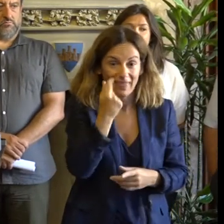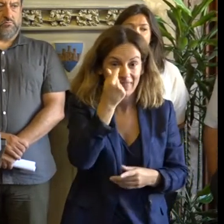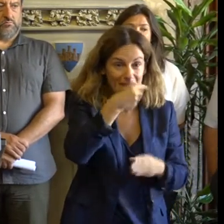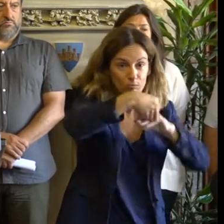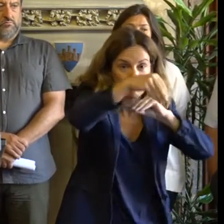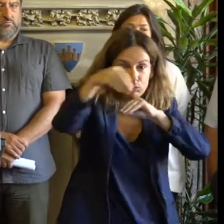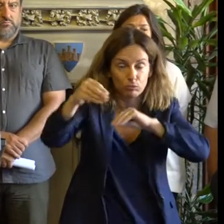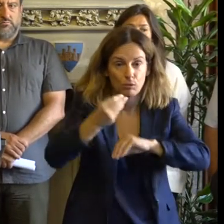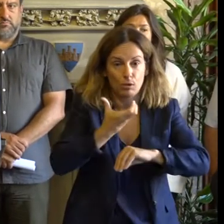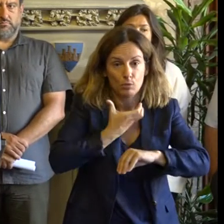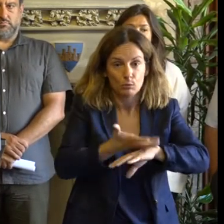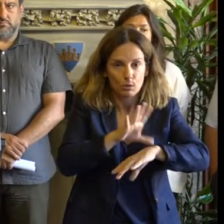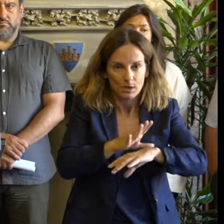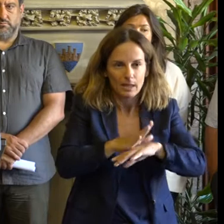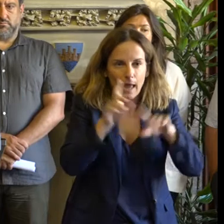moltes empreses